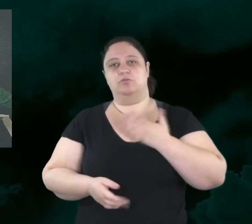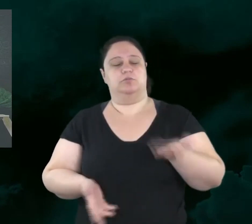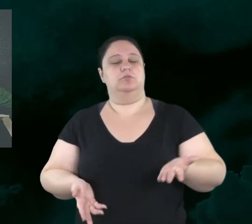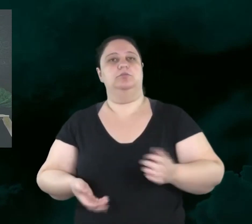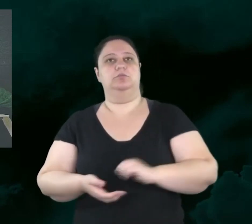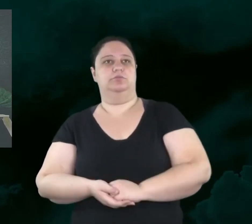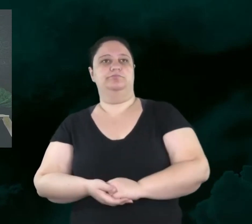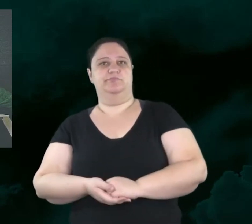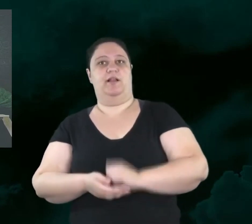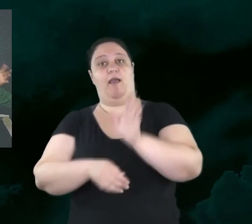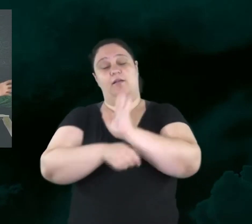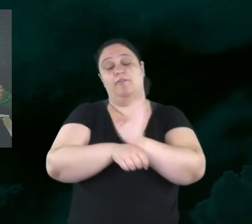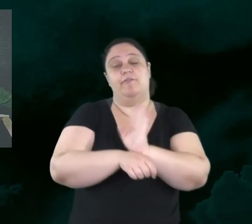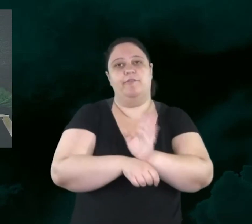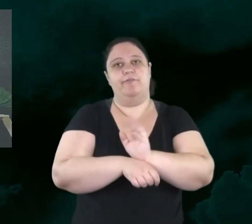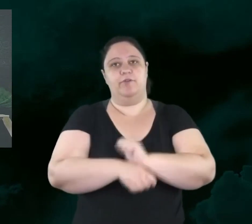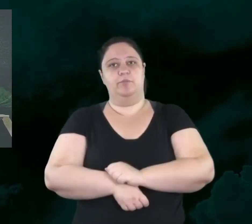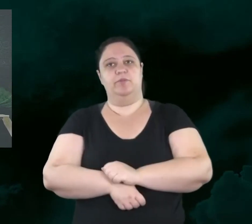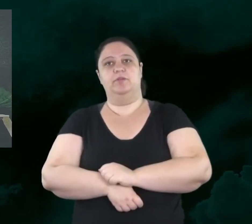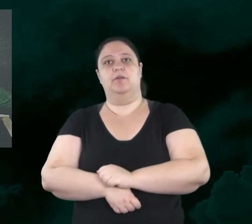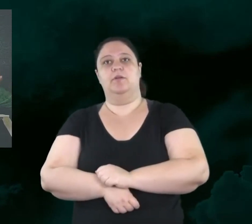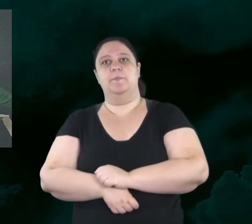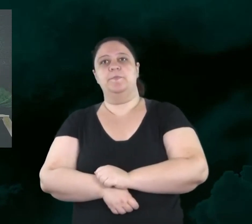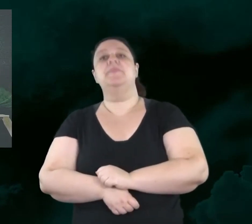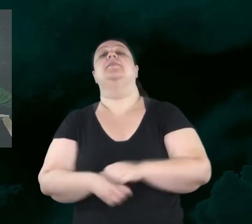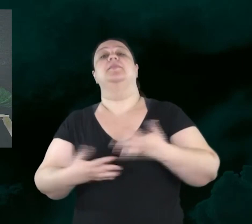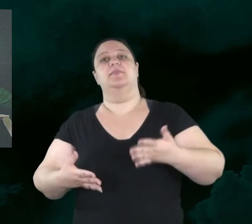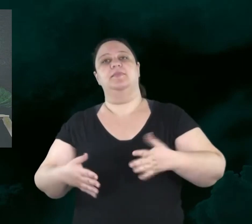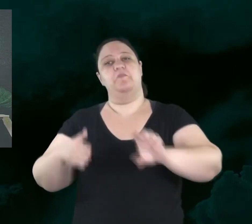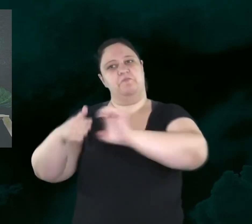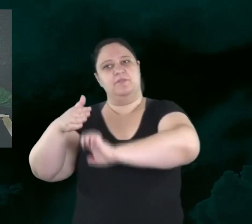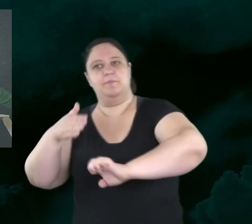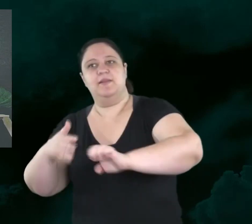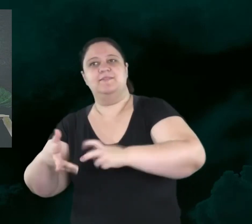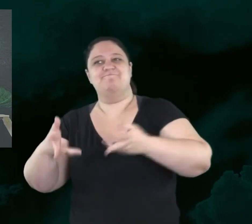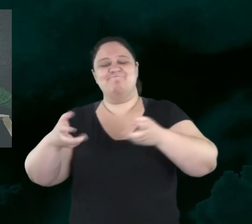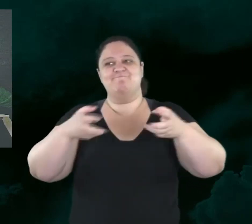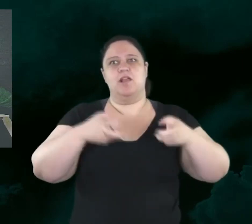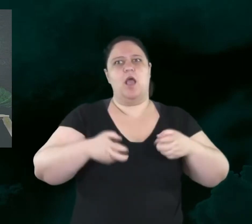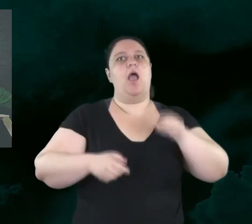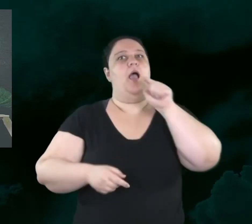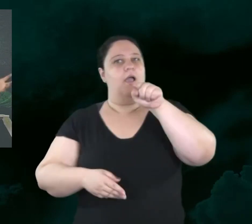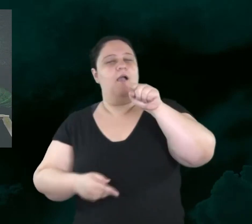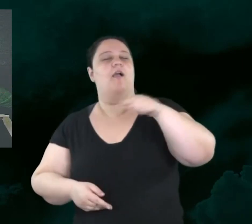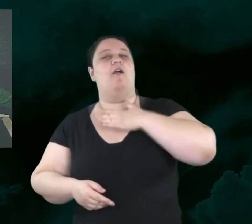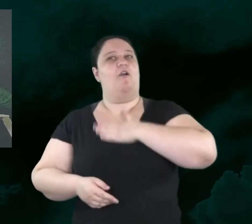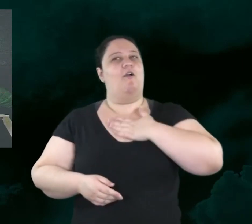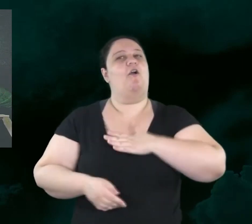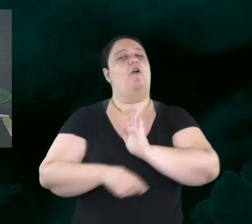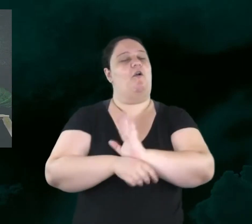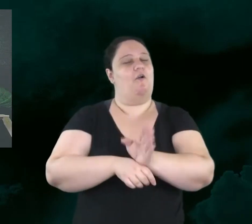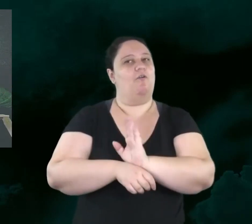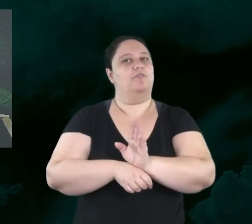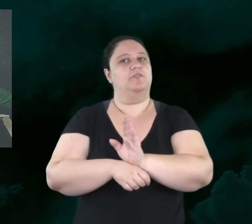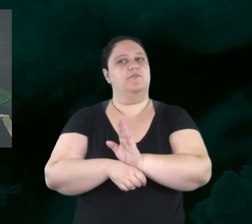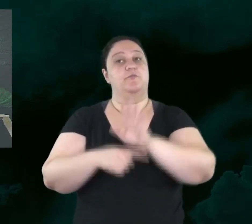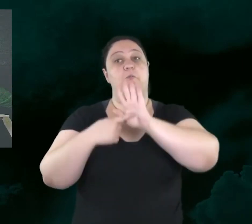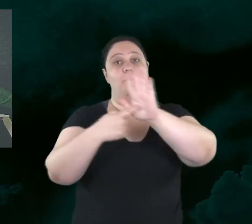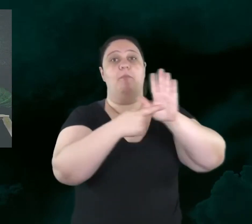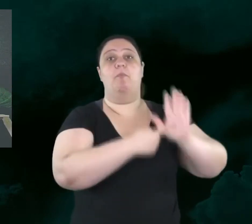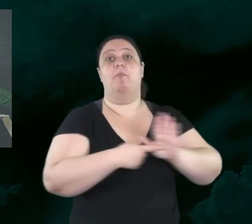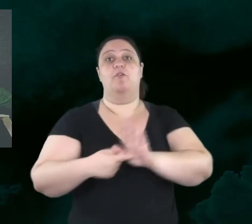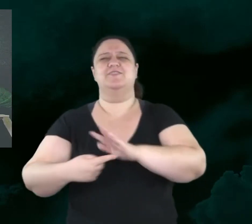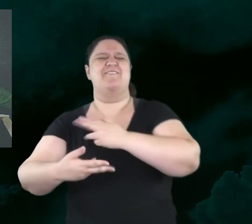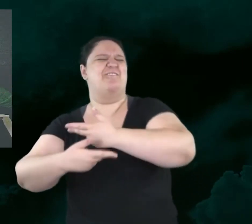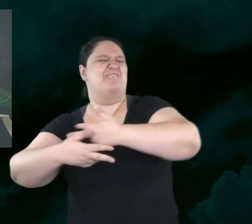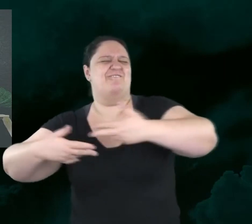né? São várias informações, nós não sabemos mais qual é a informação correta, qual é o padrão certo, qual é o padrão errado. Portanto, esse é